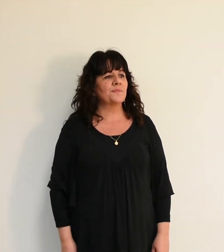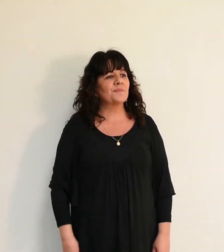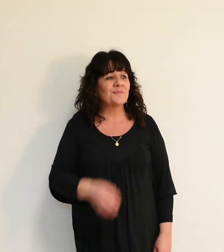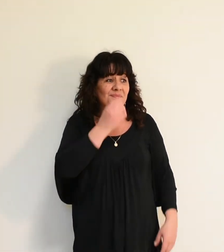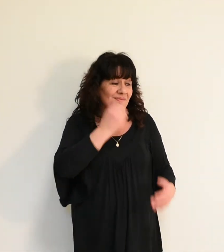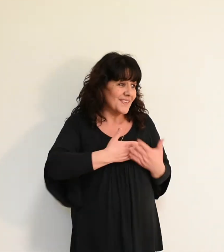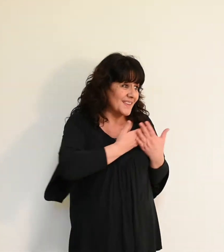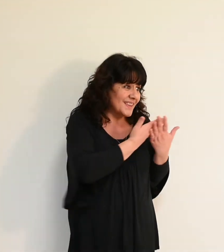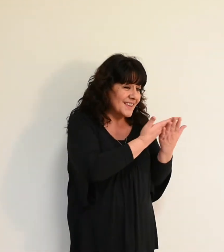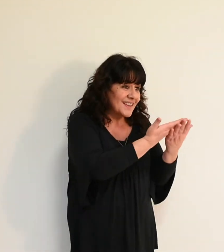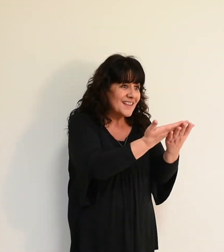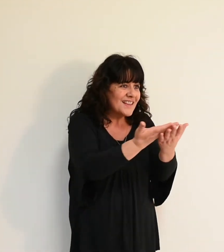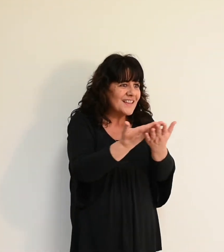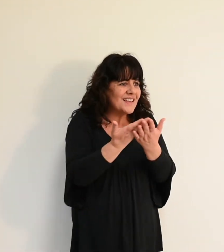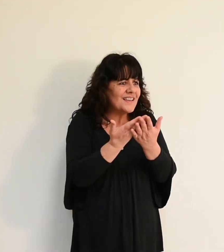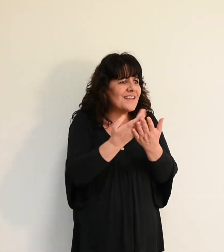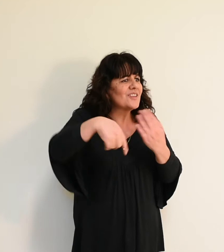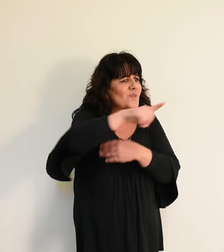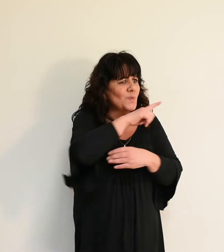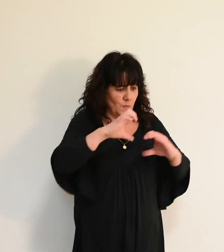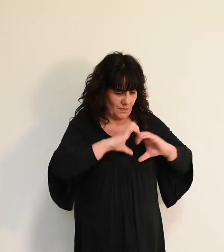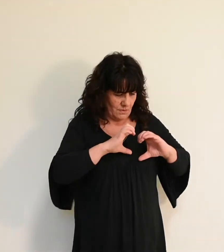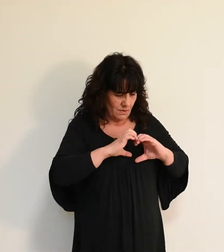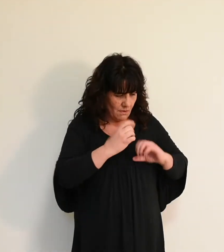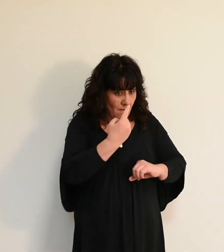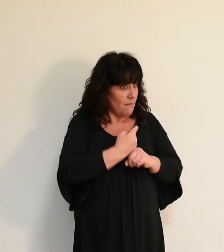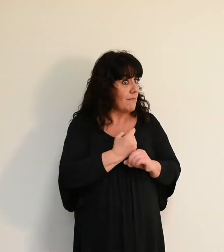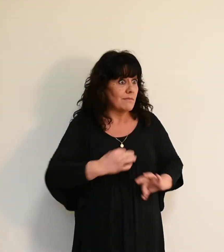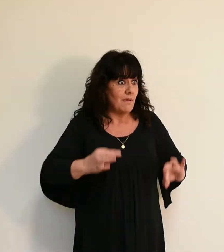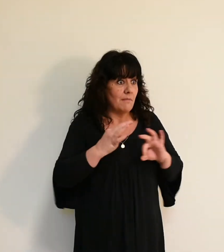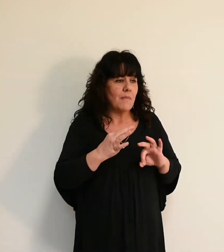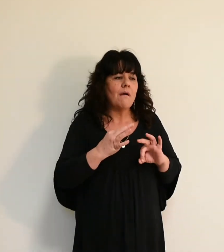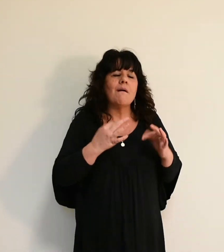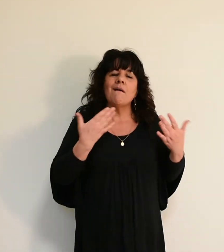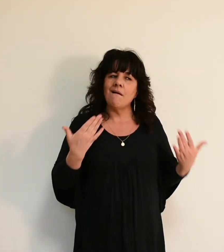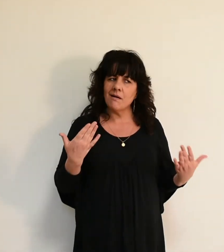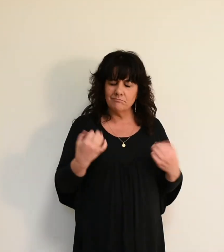Bien-aimés, si notre cœur ne nous accuse pas, nous avons de l'assurance devant Dieu.